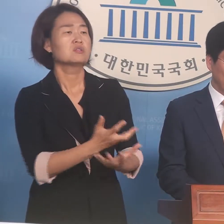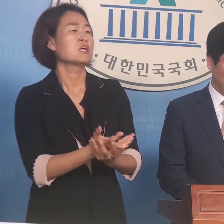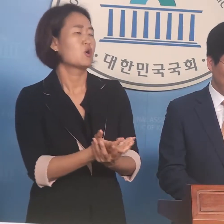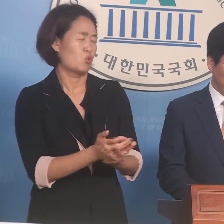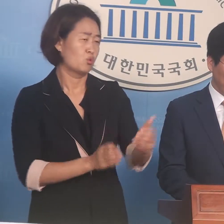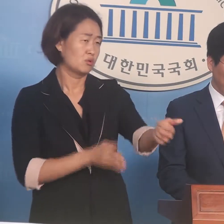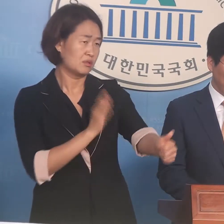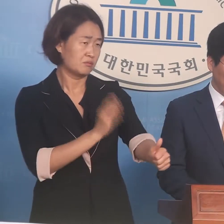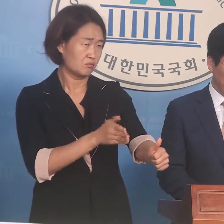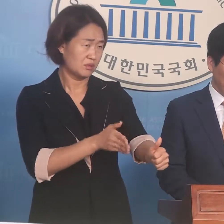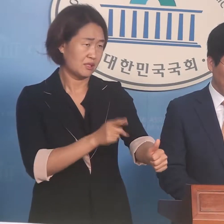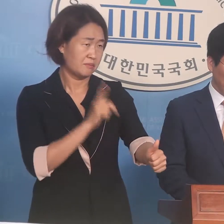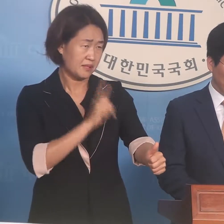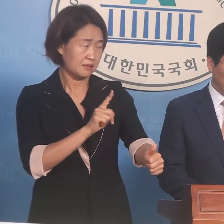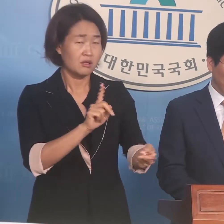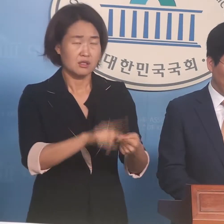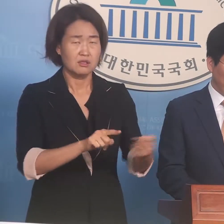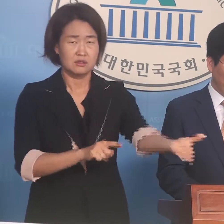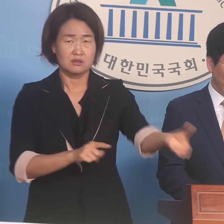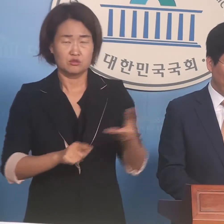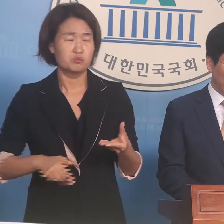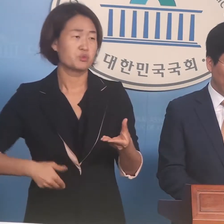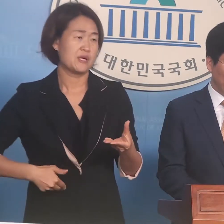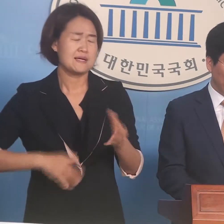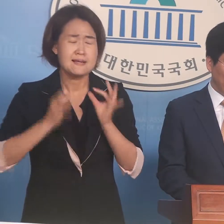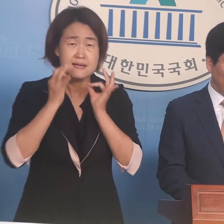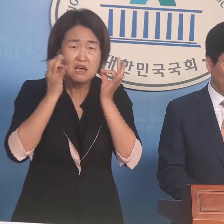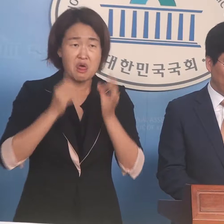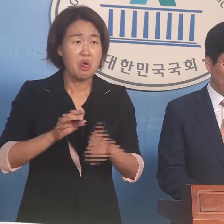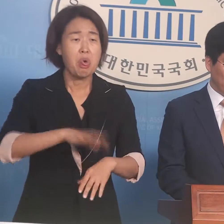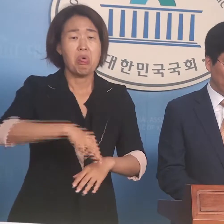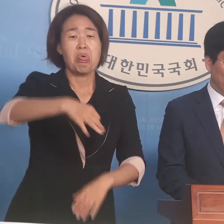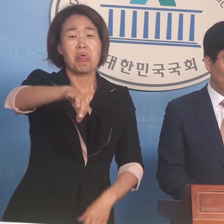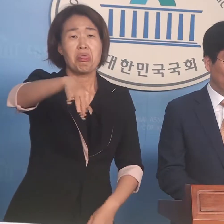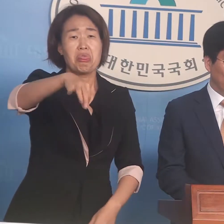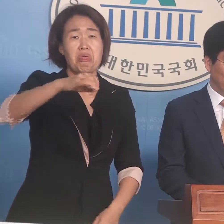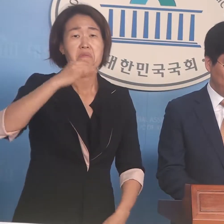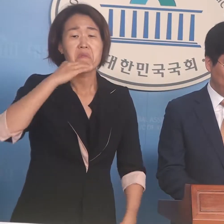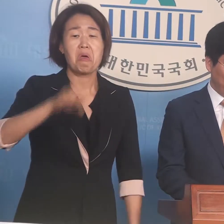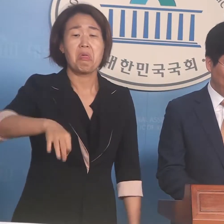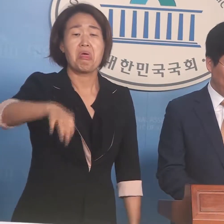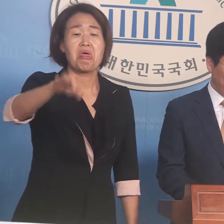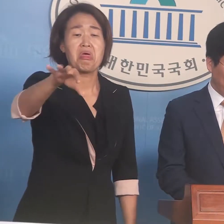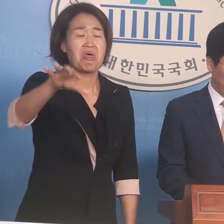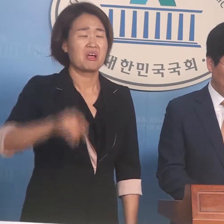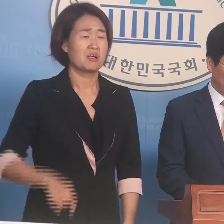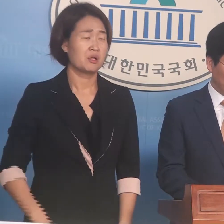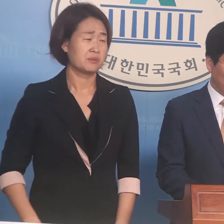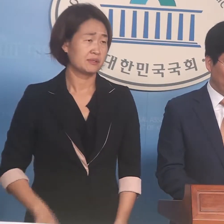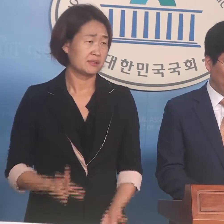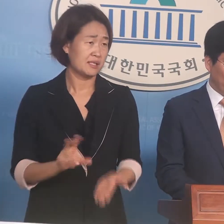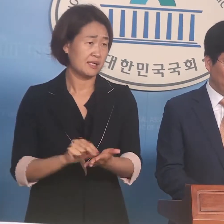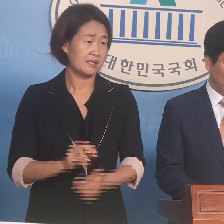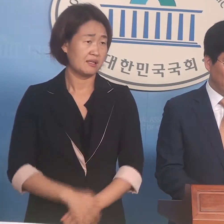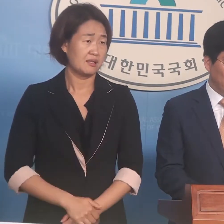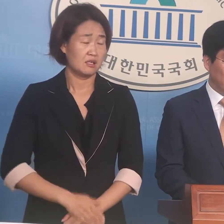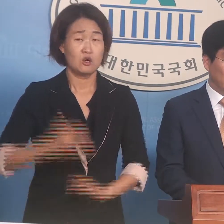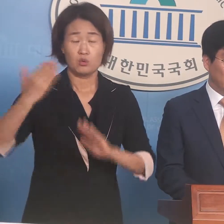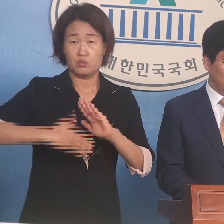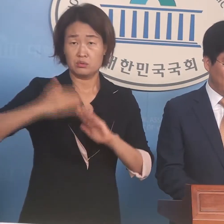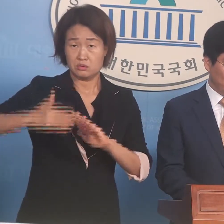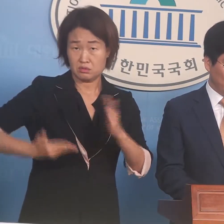성실히 응해야 합니다. 공정위는 법원의 빈 껍데기 자료만 제출하고 있습니다.